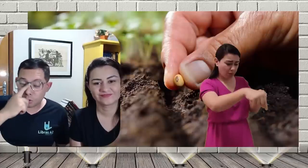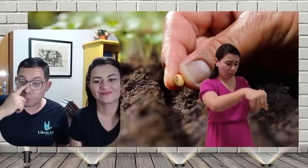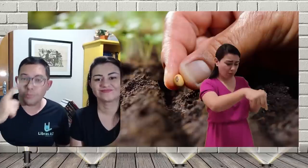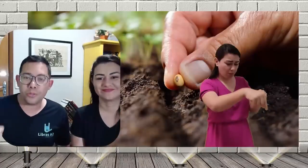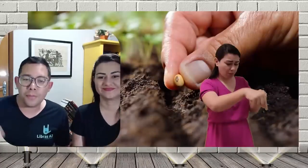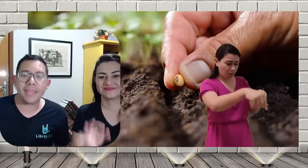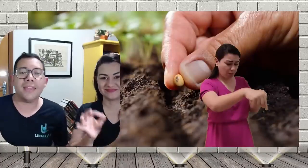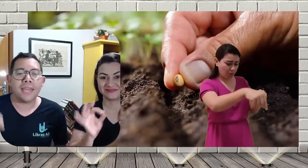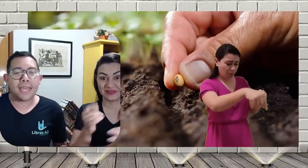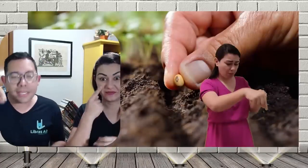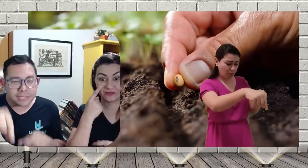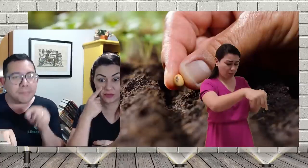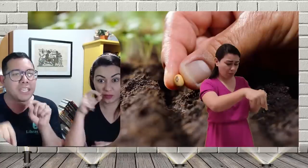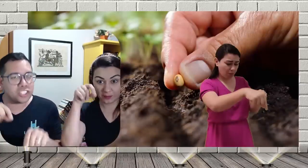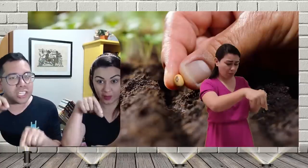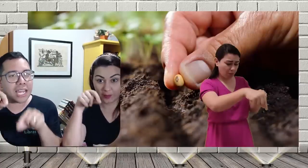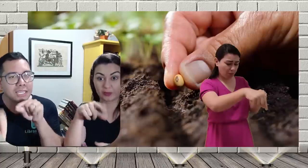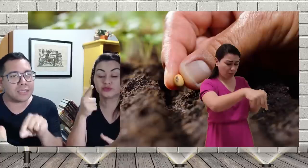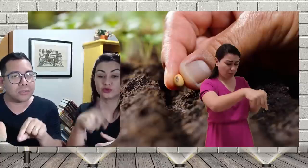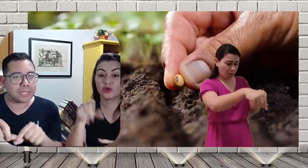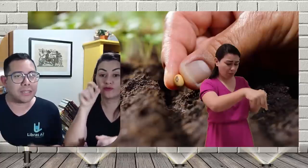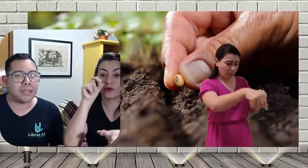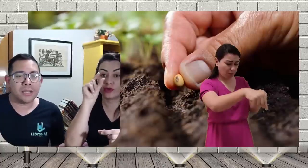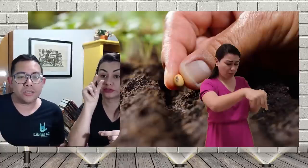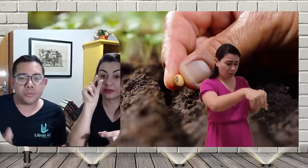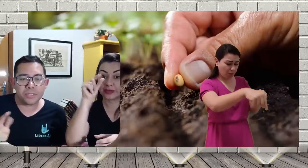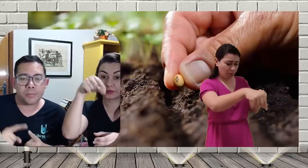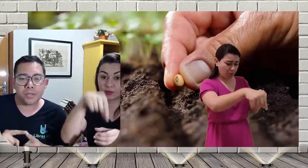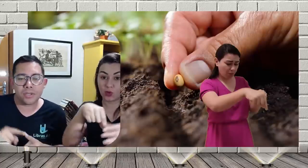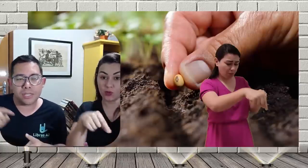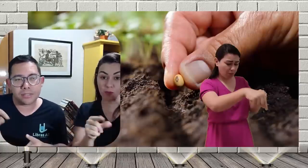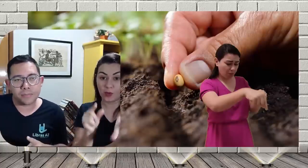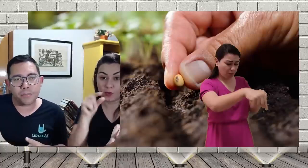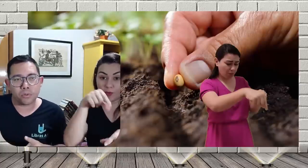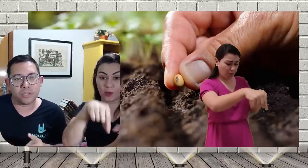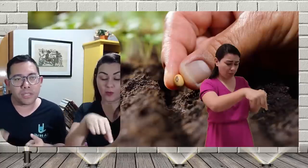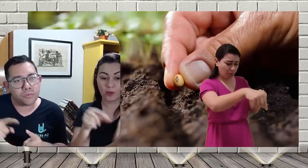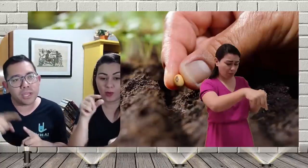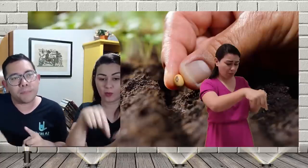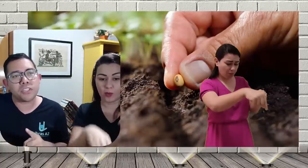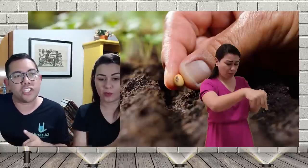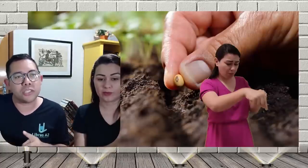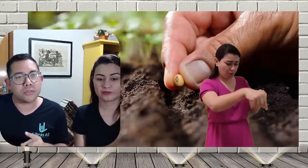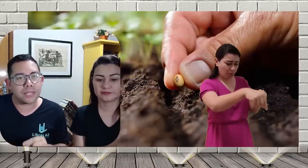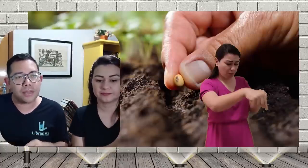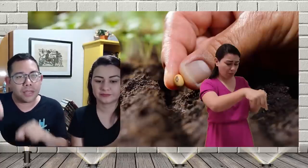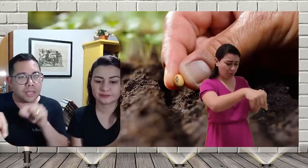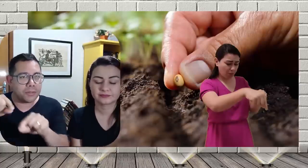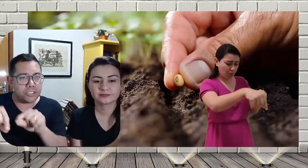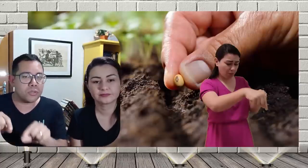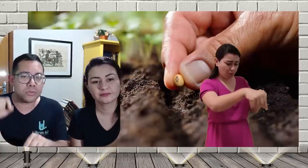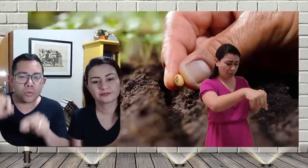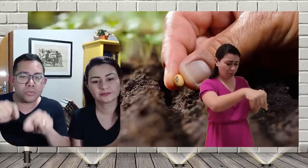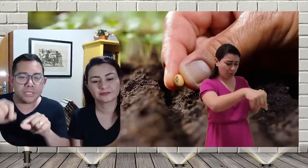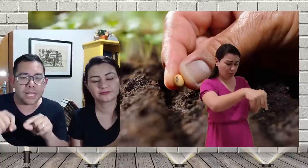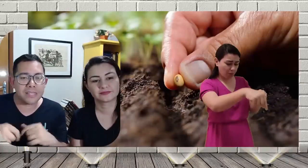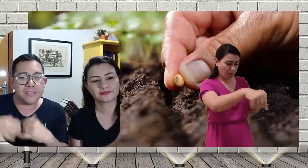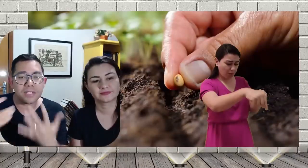Isso, muito bem. É a semente caindo, tá? Então, vocês perceberam que nesse ponto aqui foi repetido, tá? Repetiu, dá alguns sinais e fica